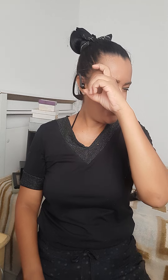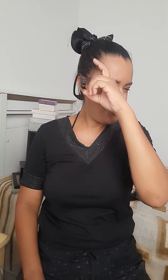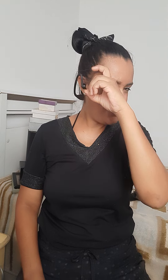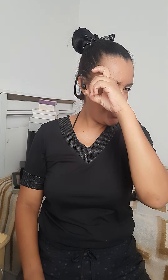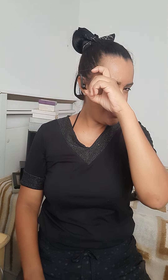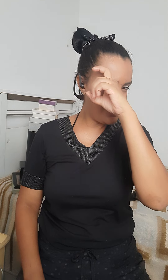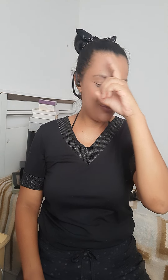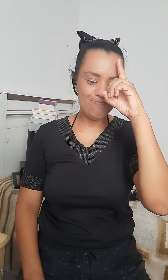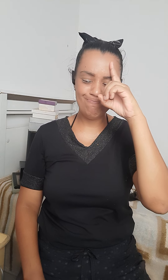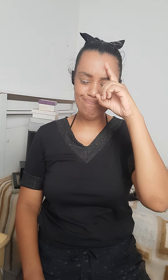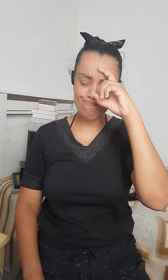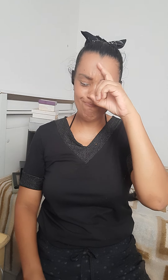Difícil.